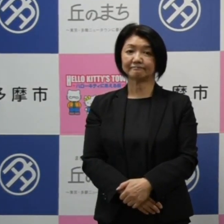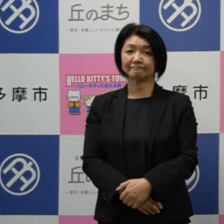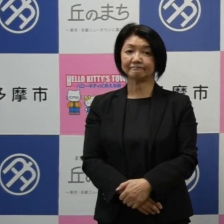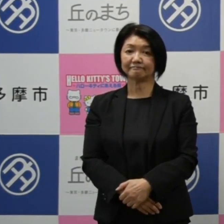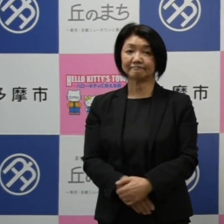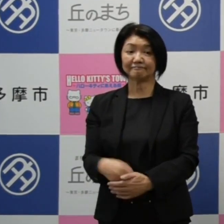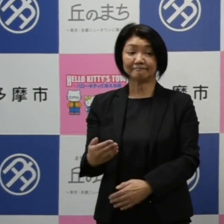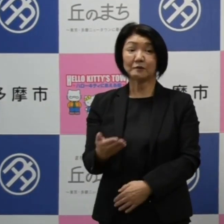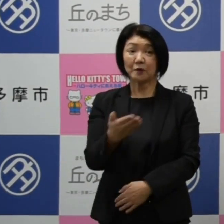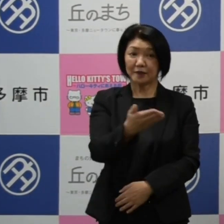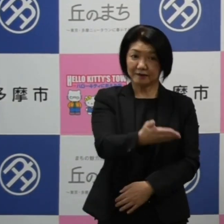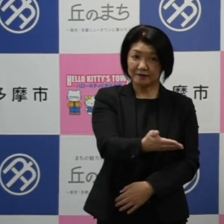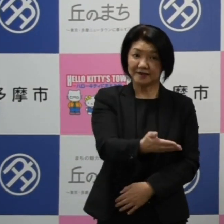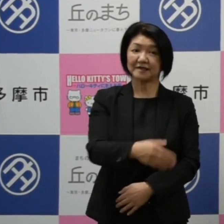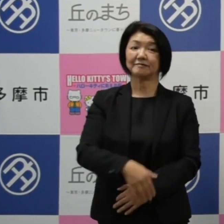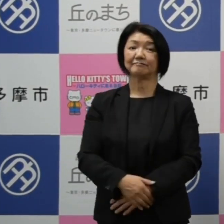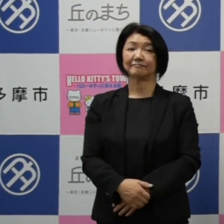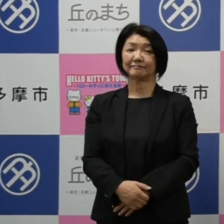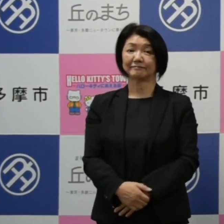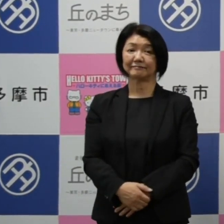このフリップをご覧ください。